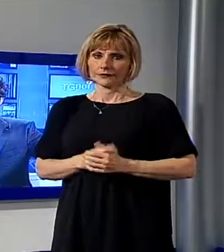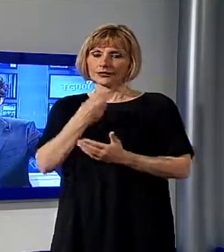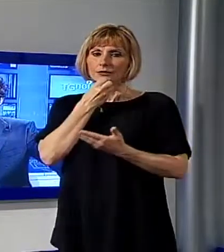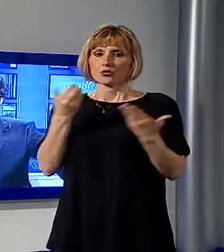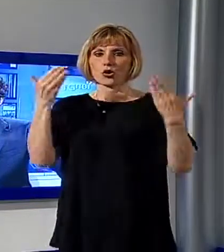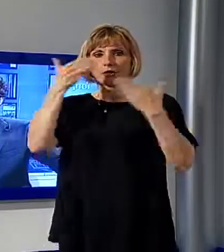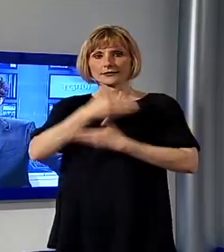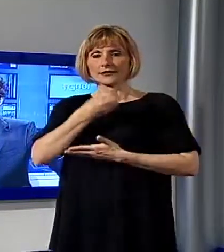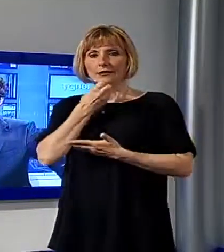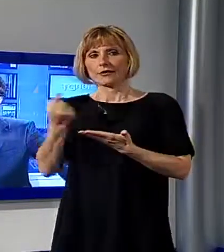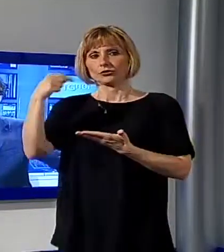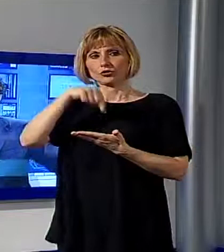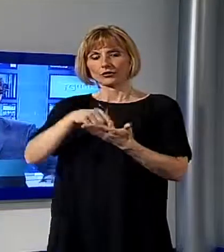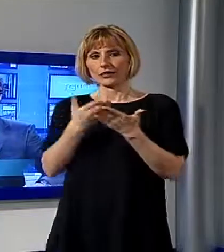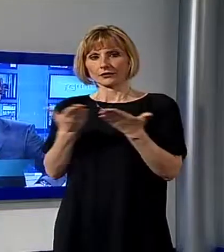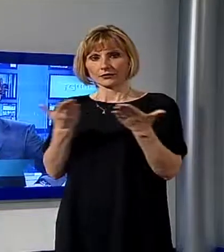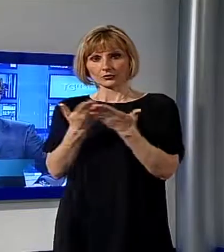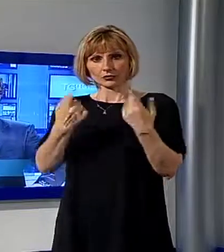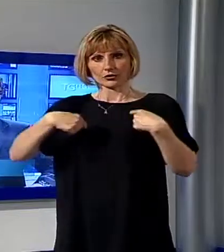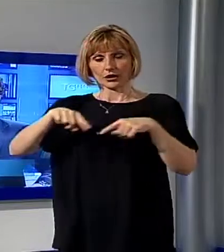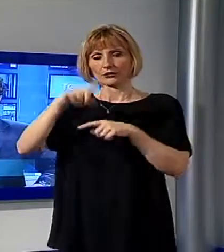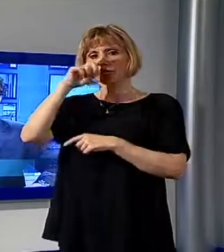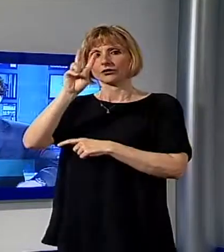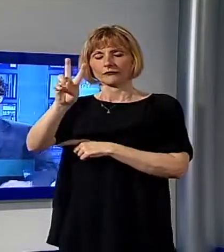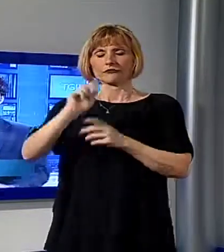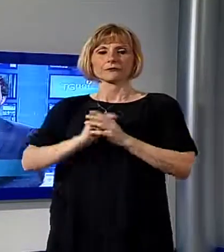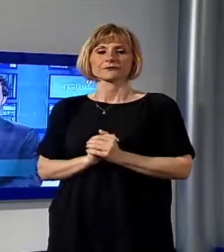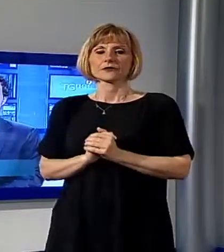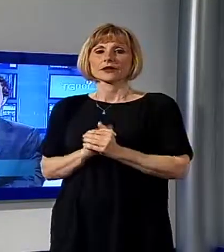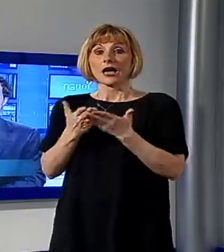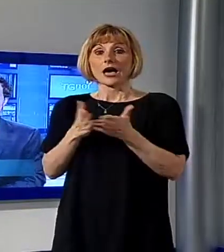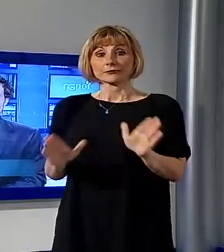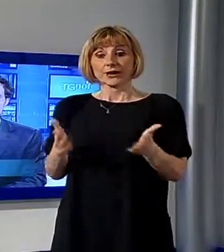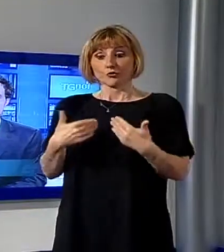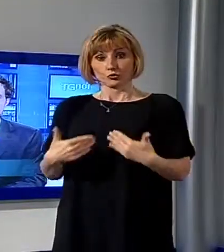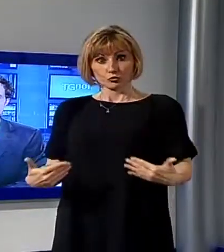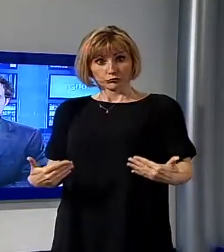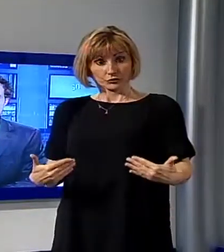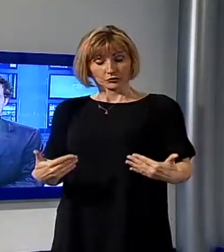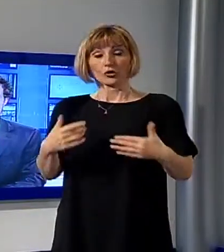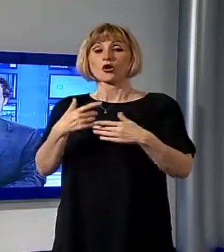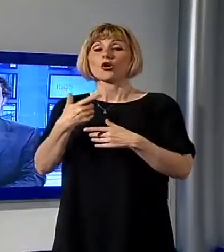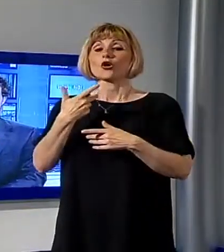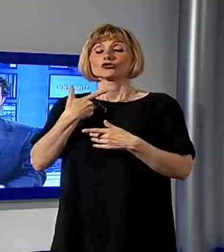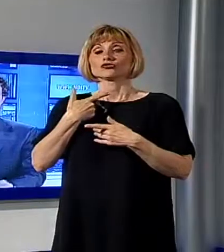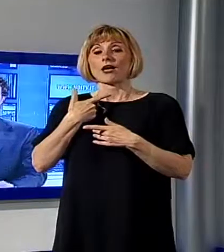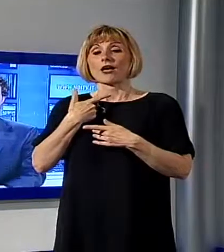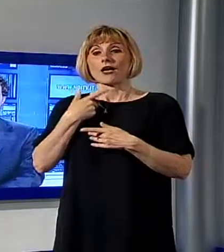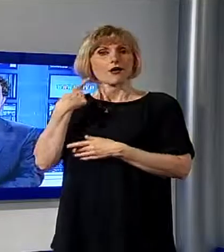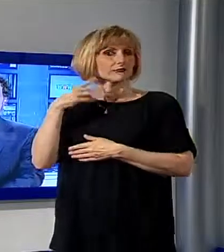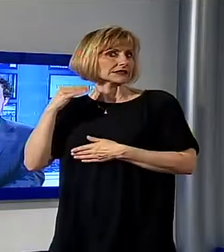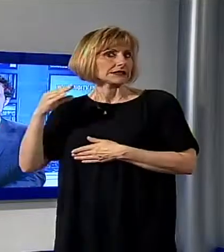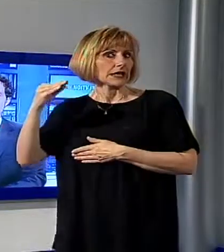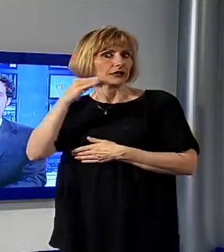Buonasera, bentrovati per questa nuova edizione del TG Noi che apriamo subito con la cronaca. Lo avete